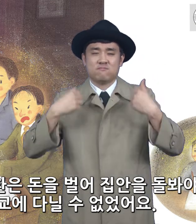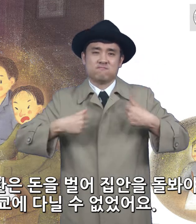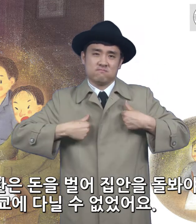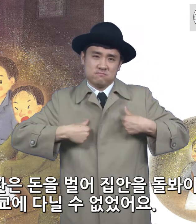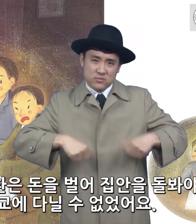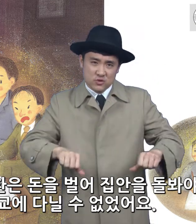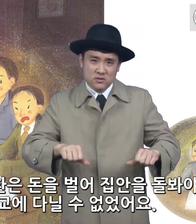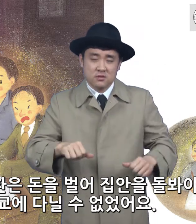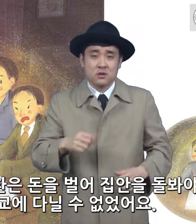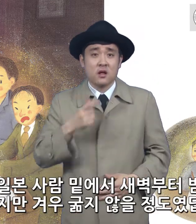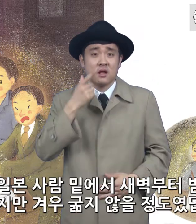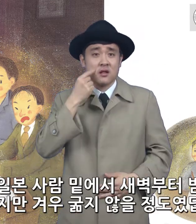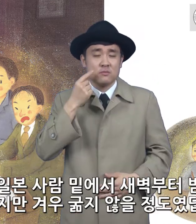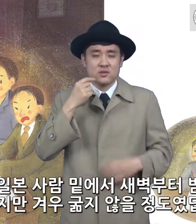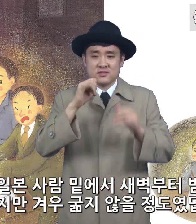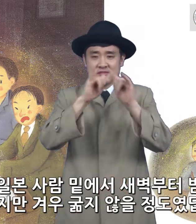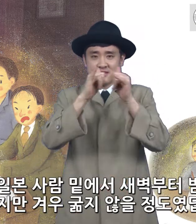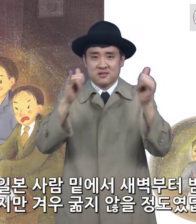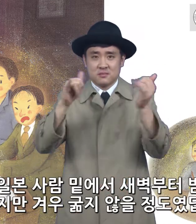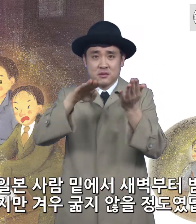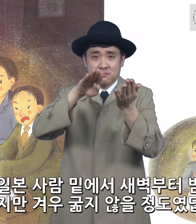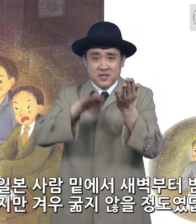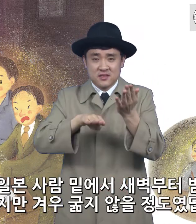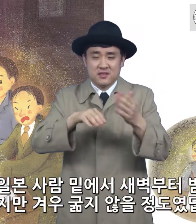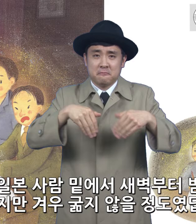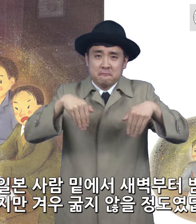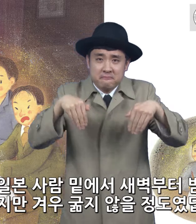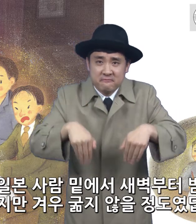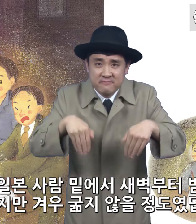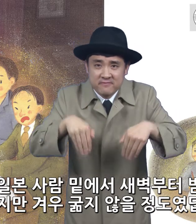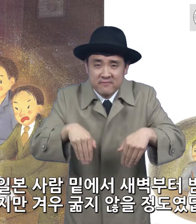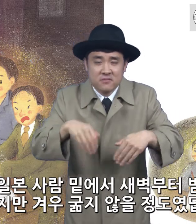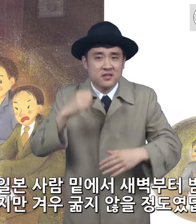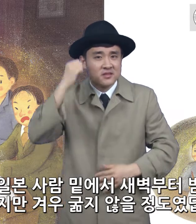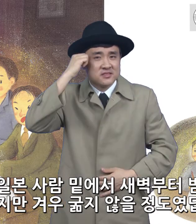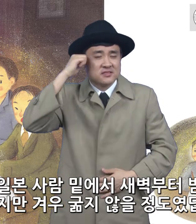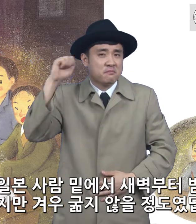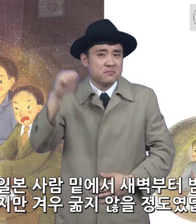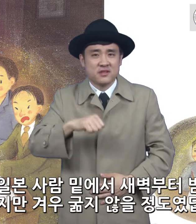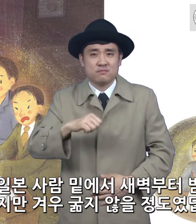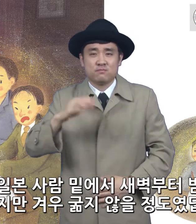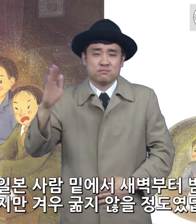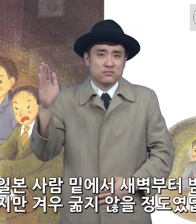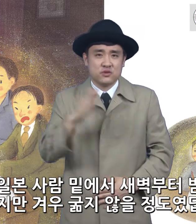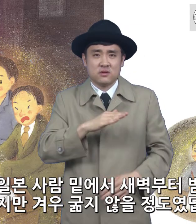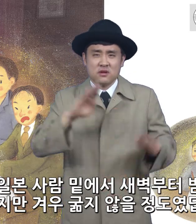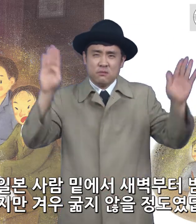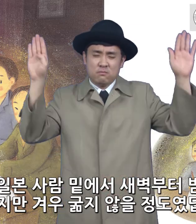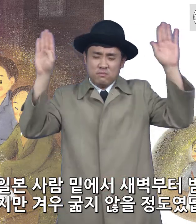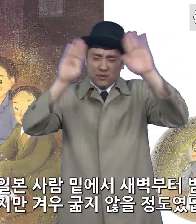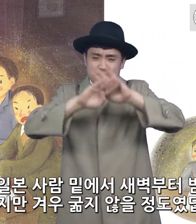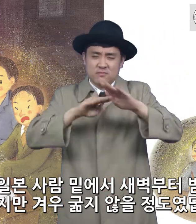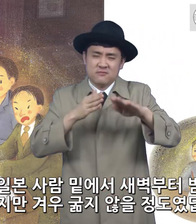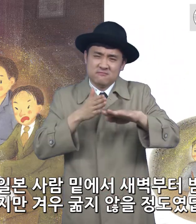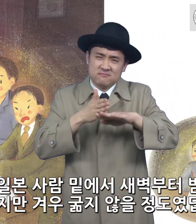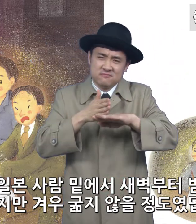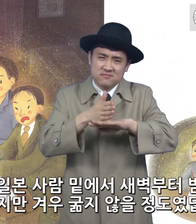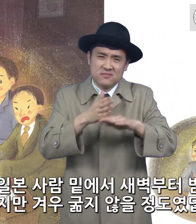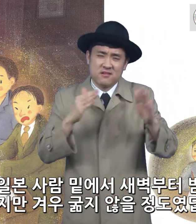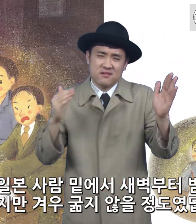수 없었어요. 정아는 일본 사람 밑에서 새벽부터 밤늦게까지 일을